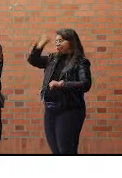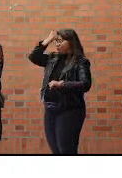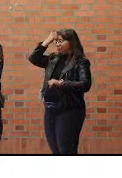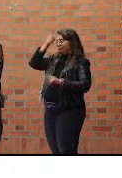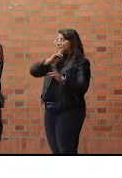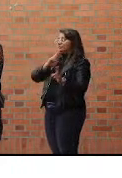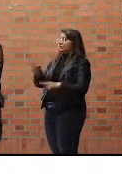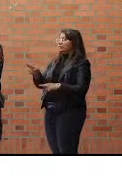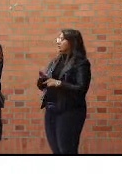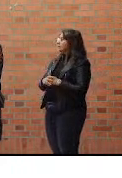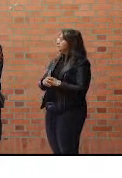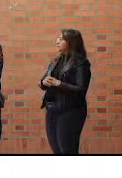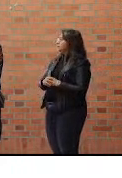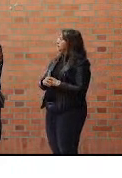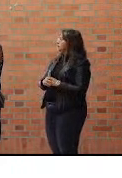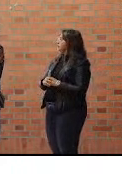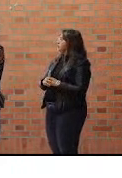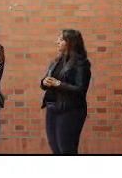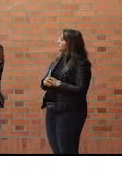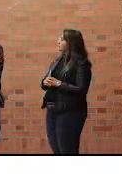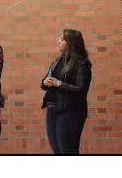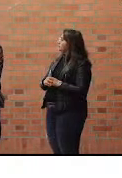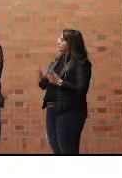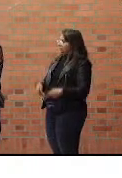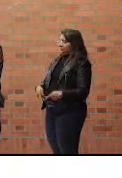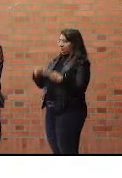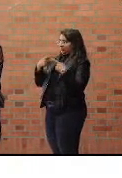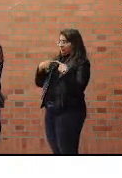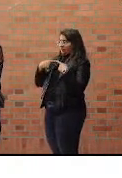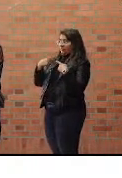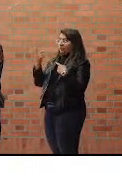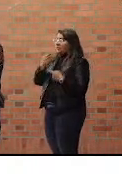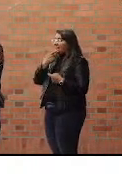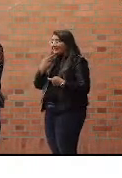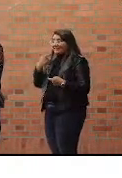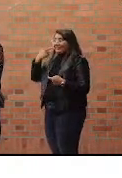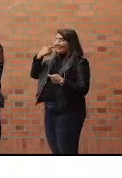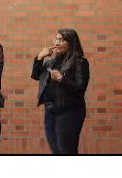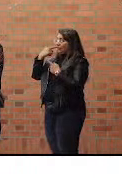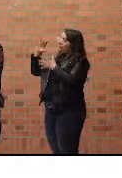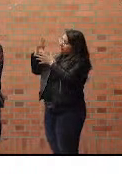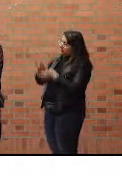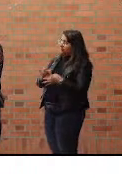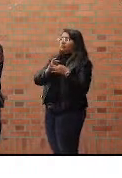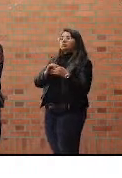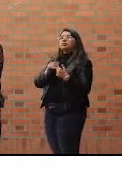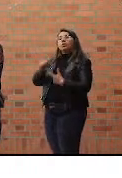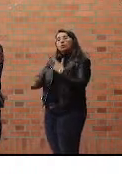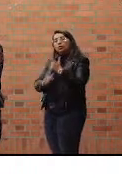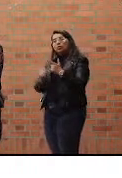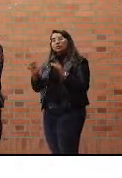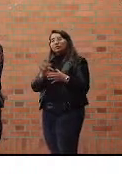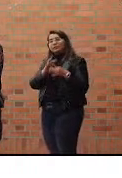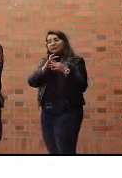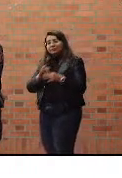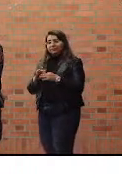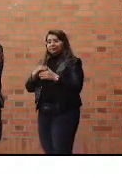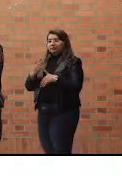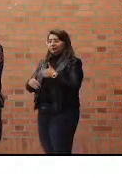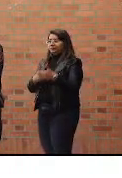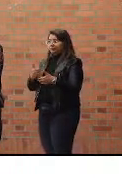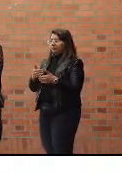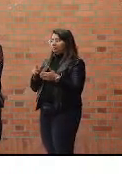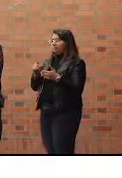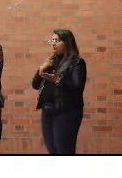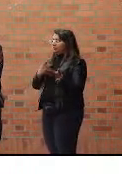afecto que pone una luz sobre la vida de luz y pero también sobre la lucha que como nos dijeron varias de las personas en nuestra